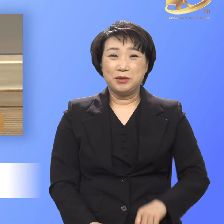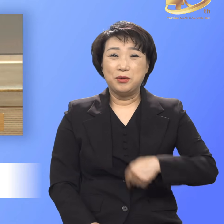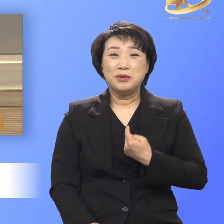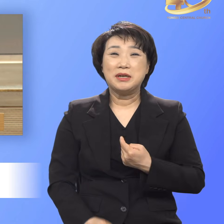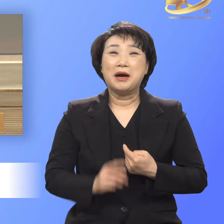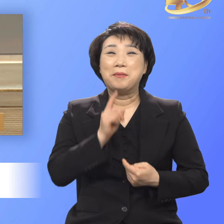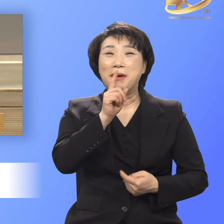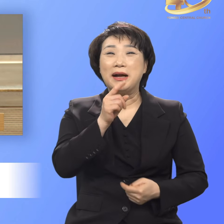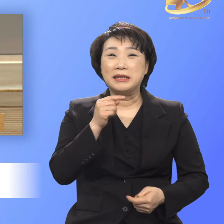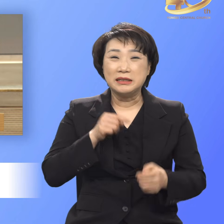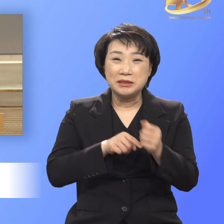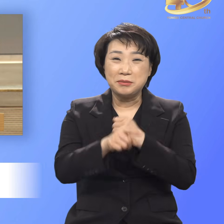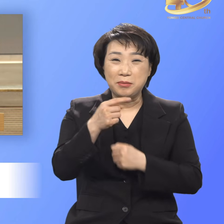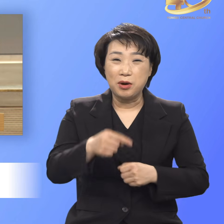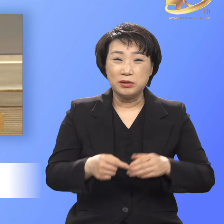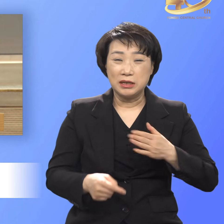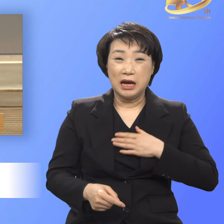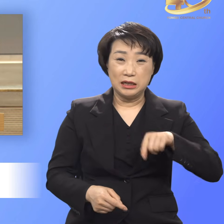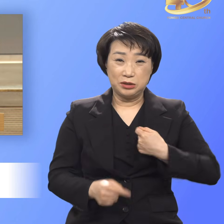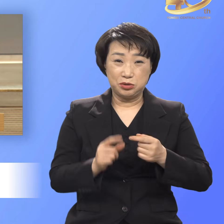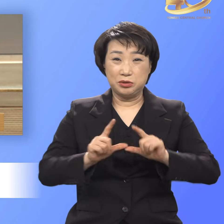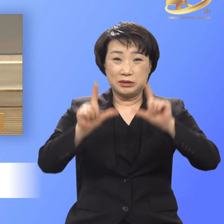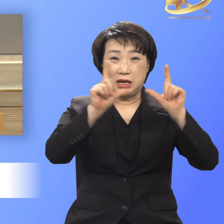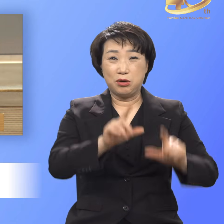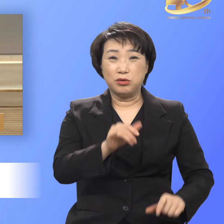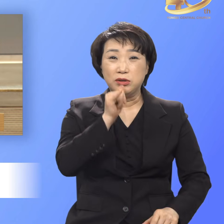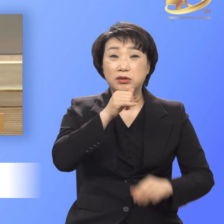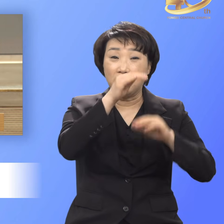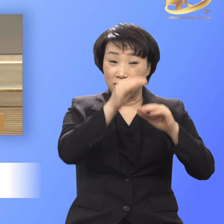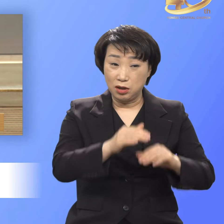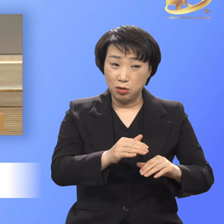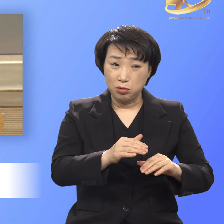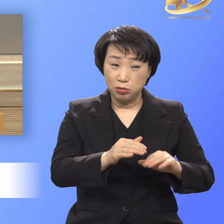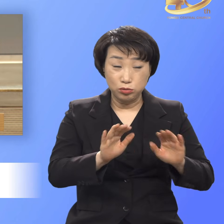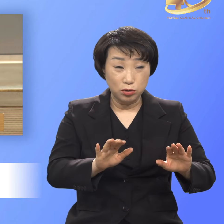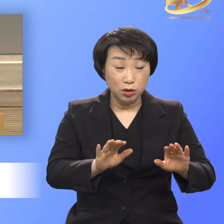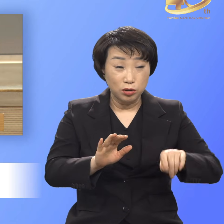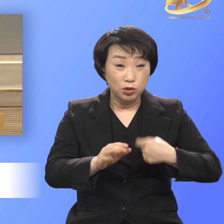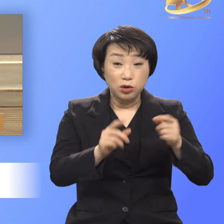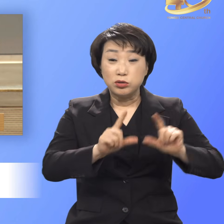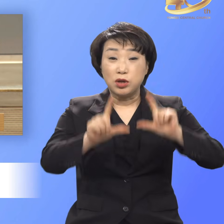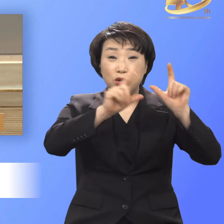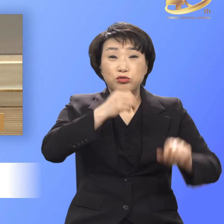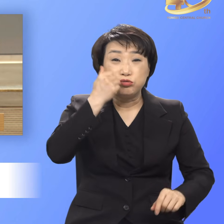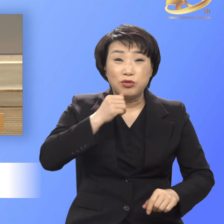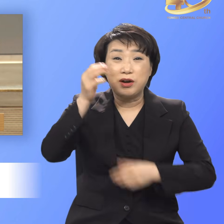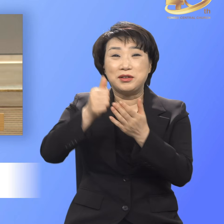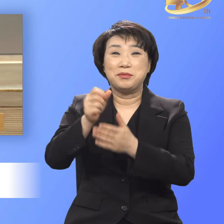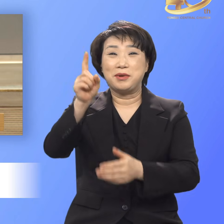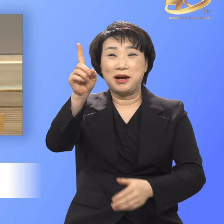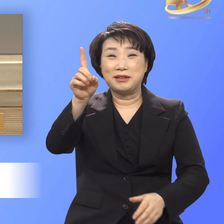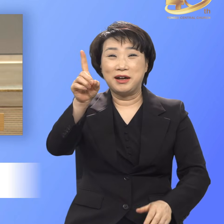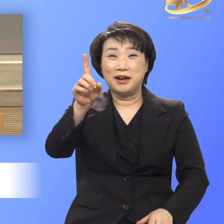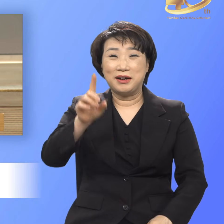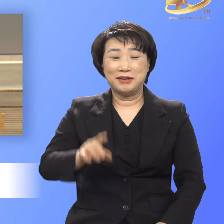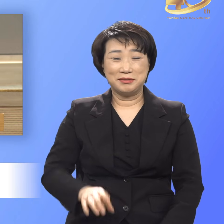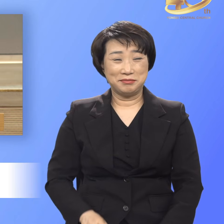혼자라는 말은 나는 스스로 살고 있다는 얘기요. 스스로 사시는 분은 하나님밖에 없어.